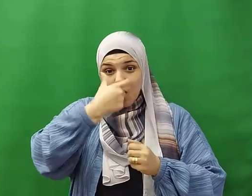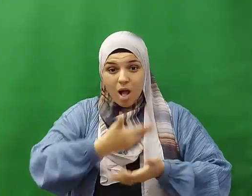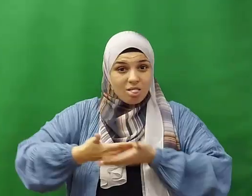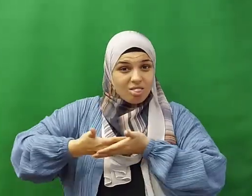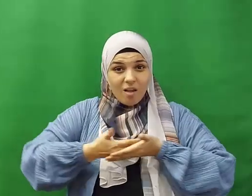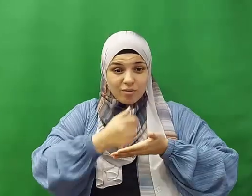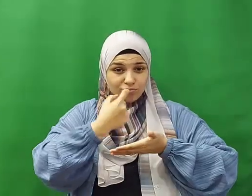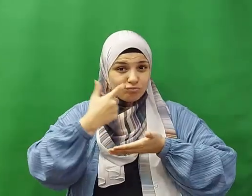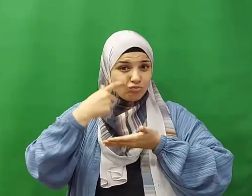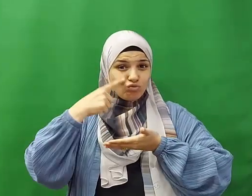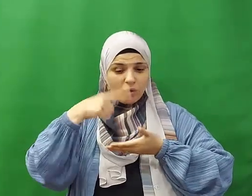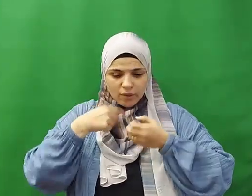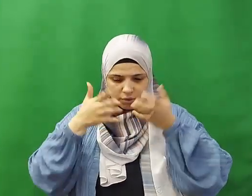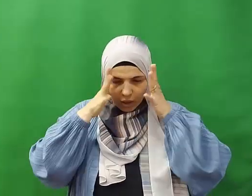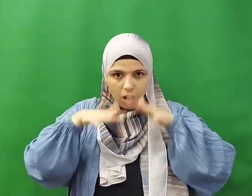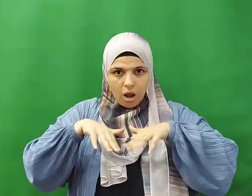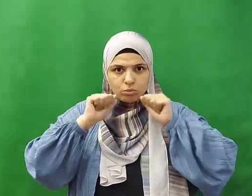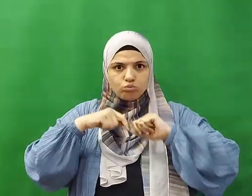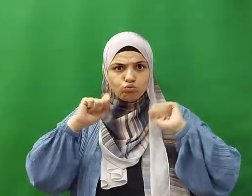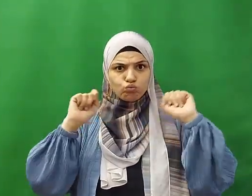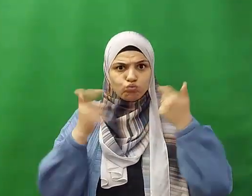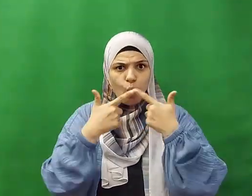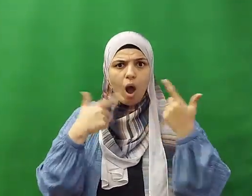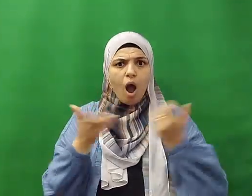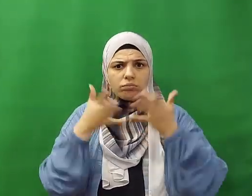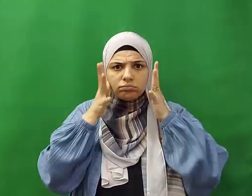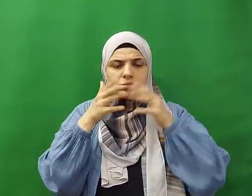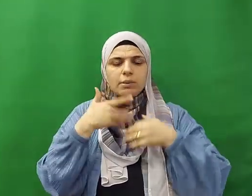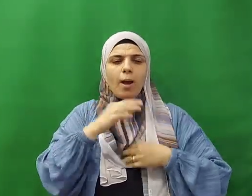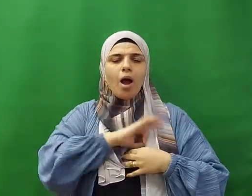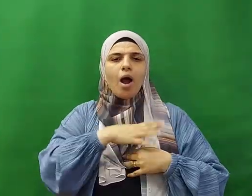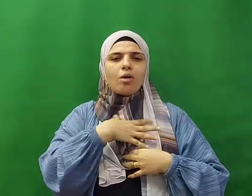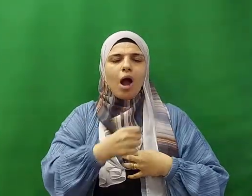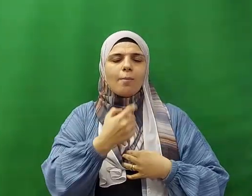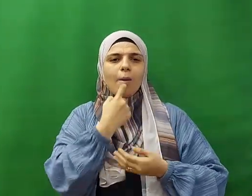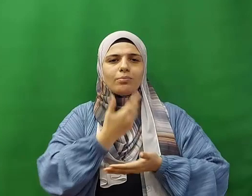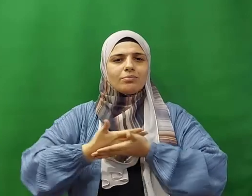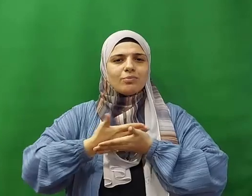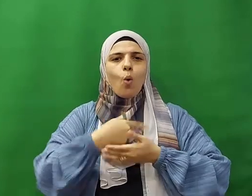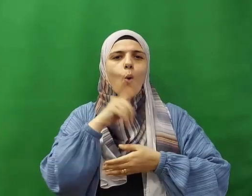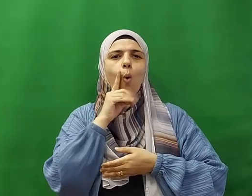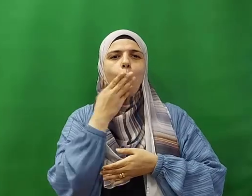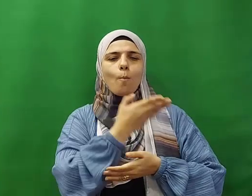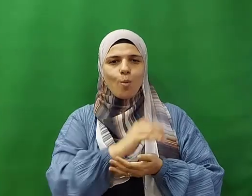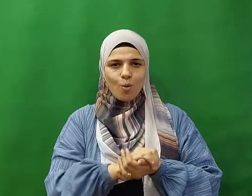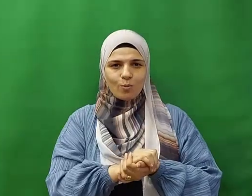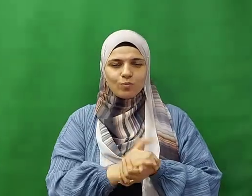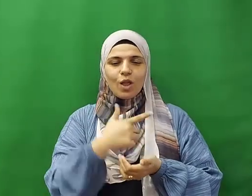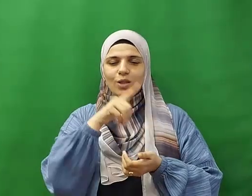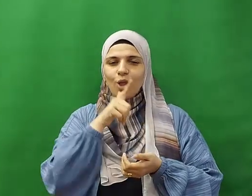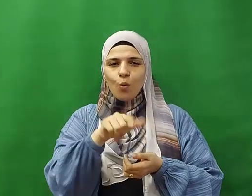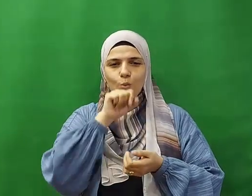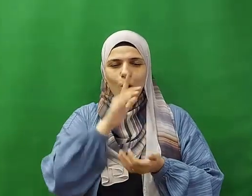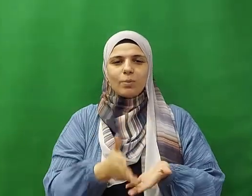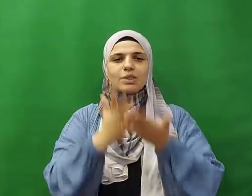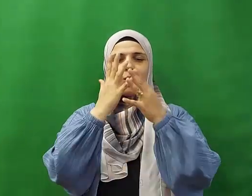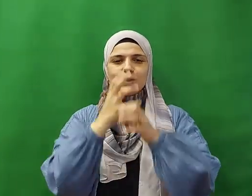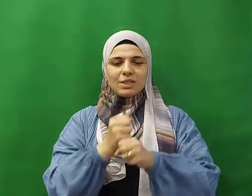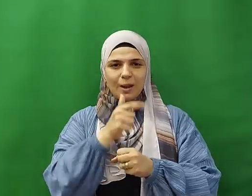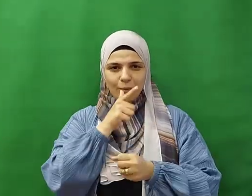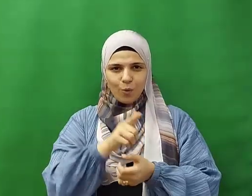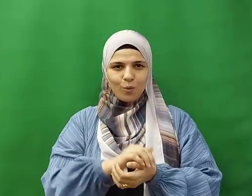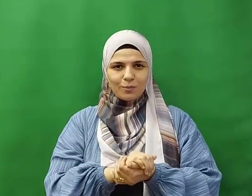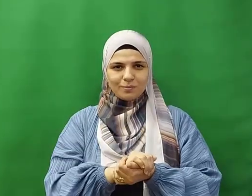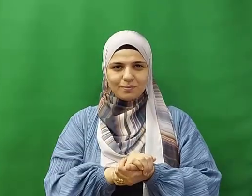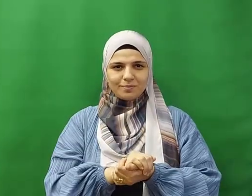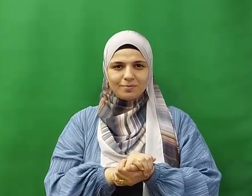والسلام بكاء الطفل الرضيع ينهي صلاته على عجل رحمة بالرضيع وبأمه، يقول صلى الله